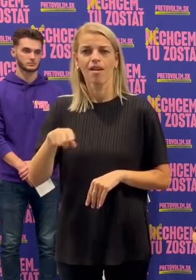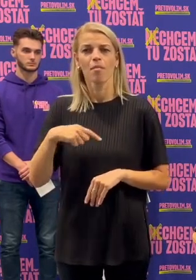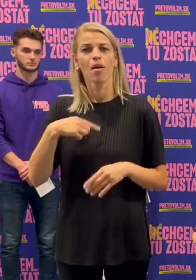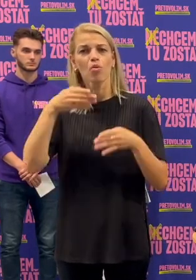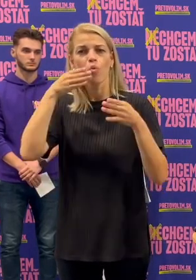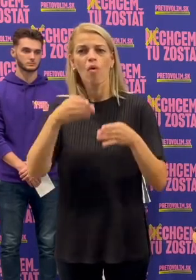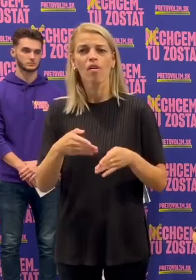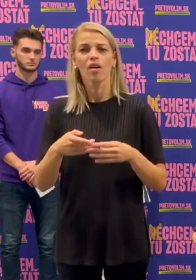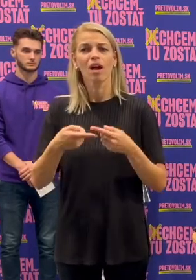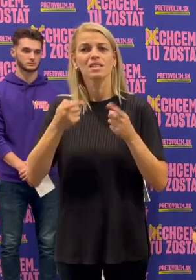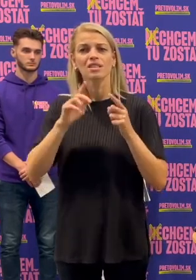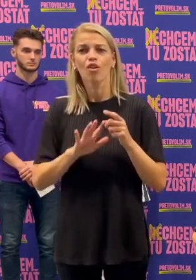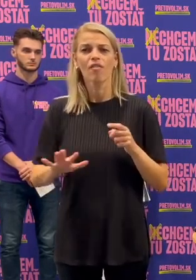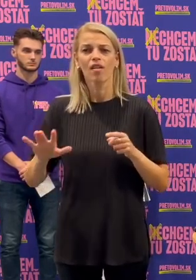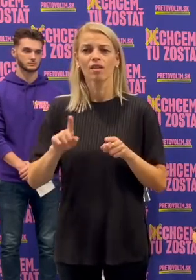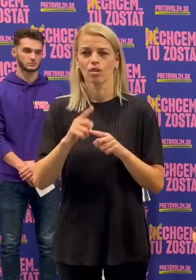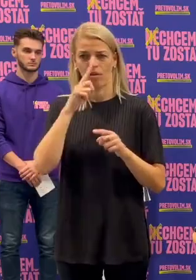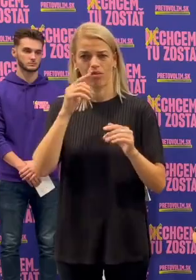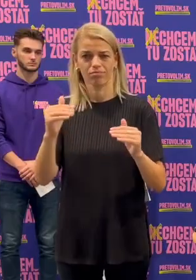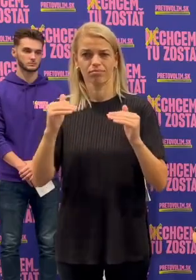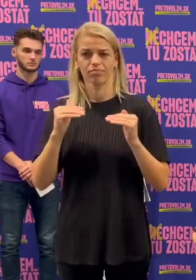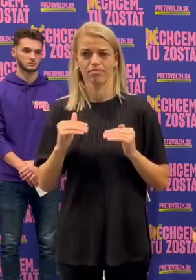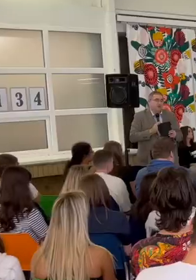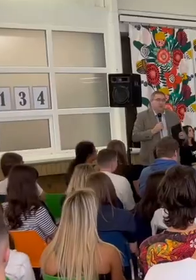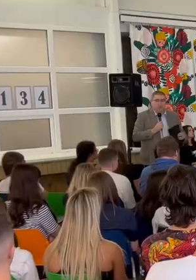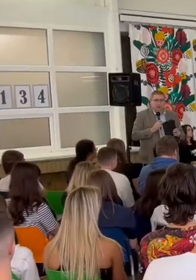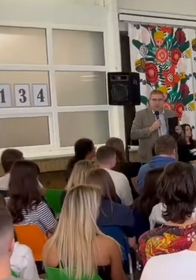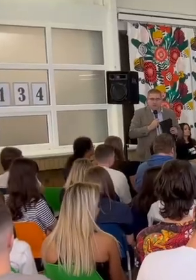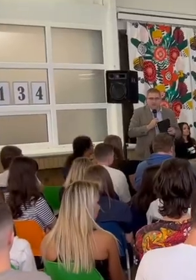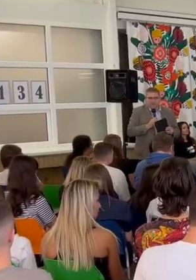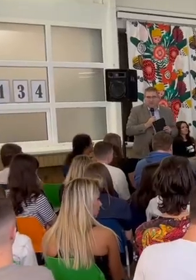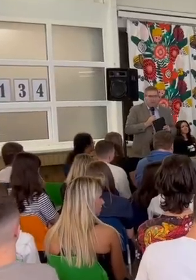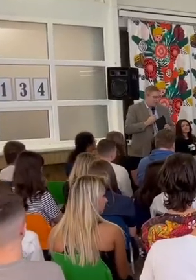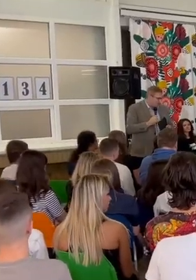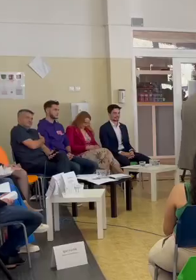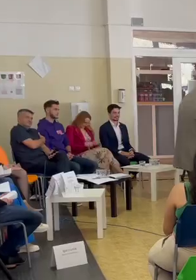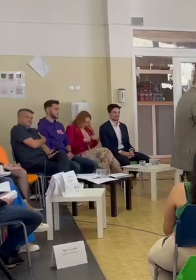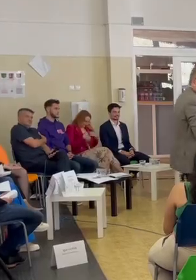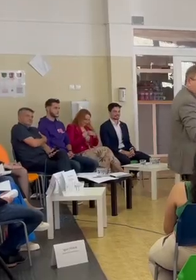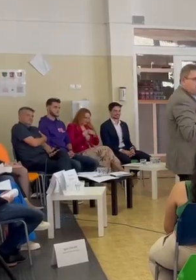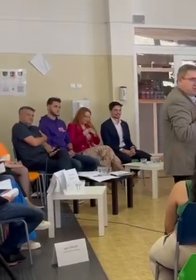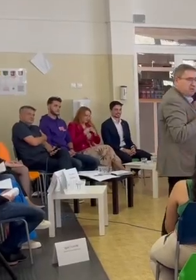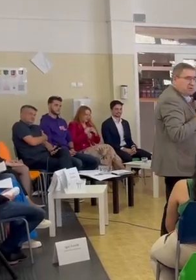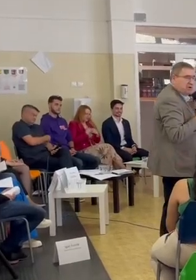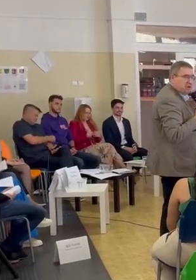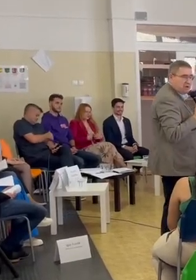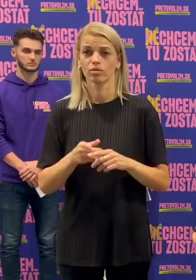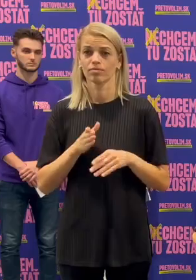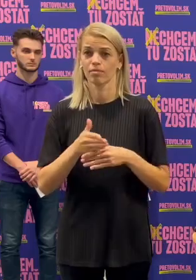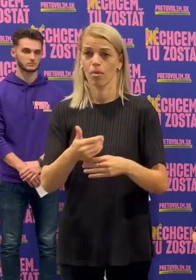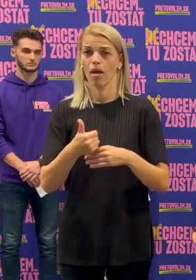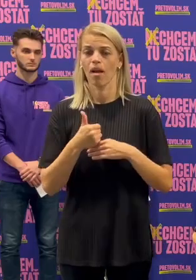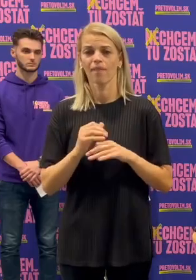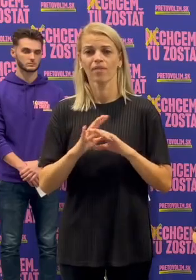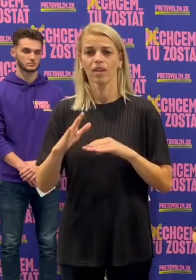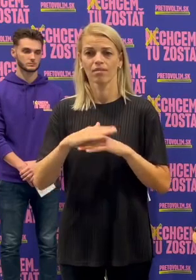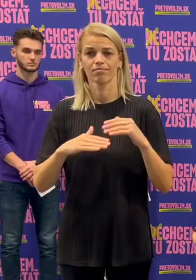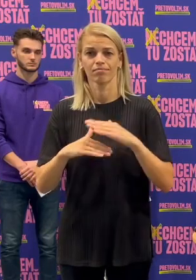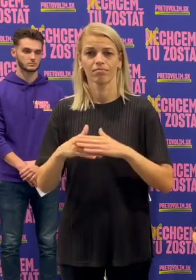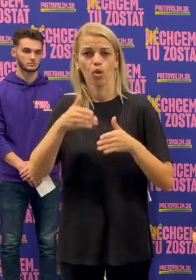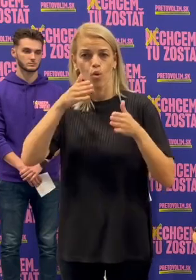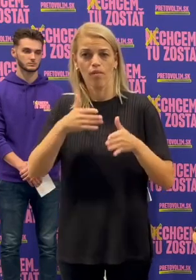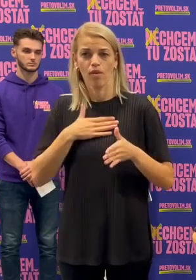je dlhodobo nízka a práve spoločná práca prostredníctvom dobrovoľníctva a pomáhaním môže budovať dôveru